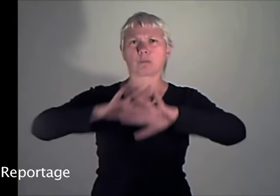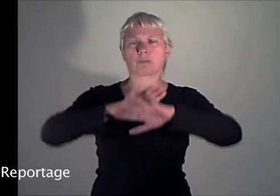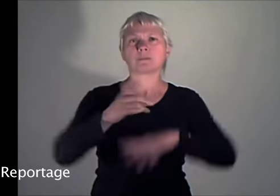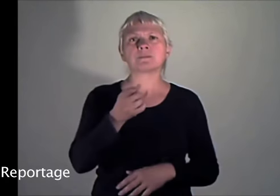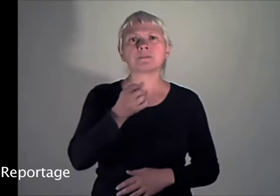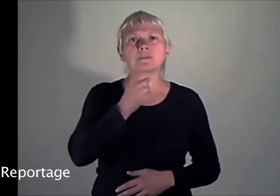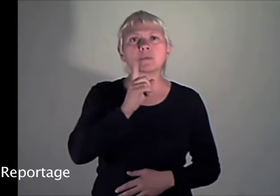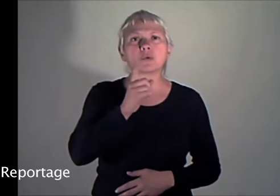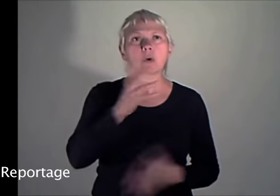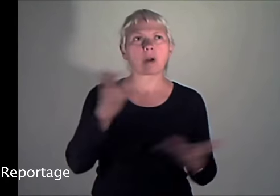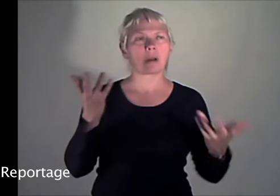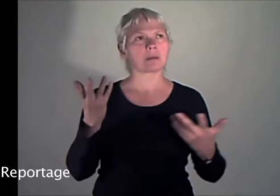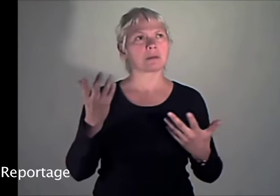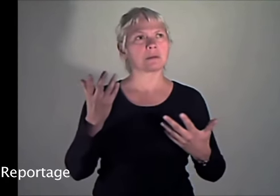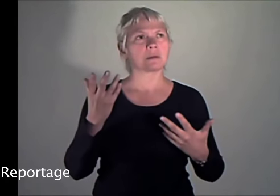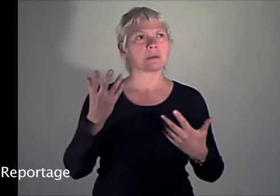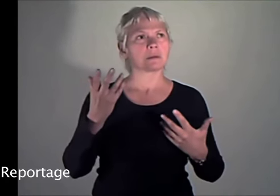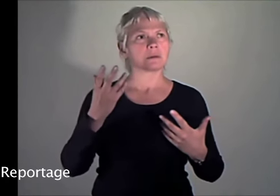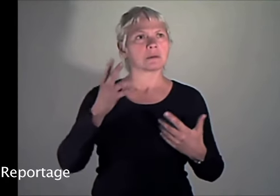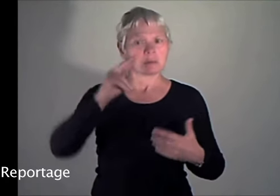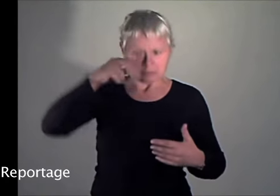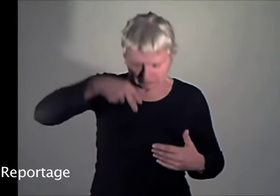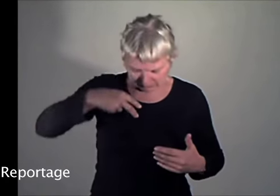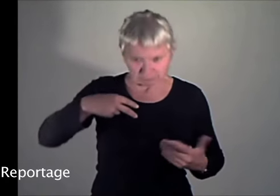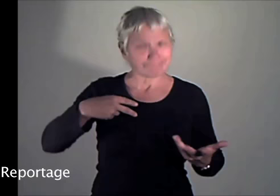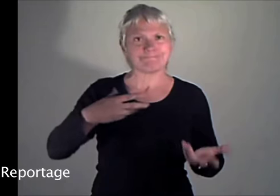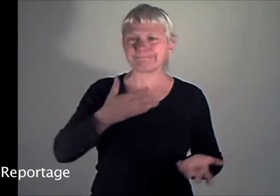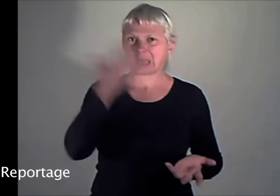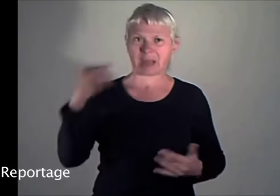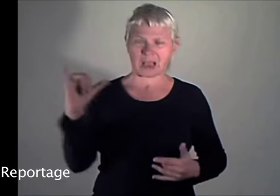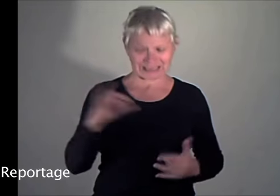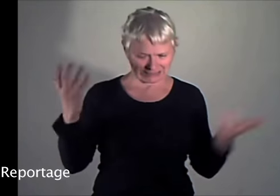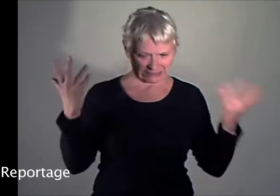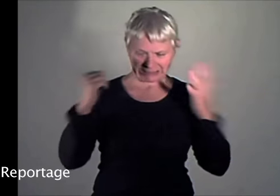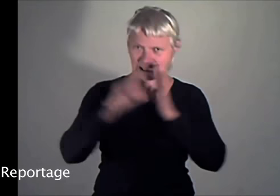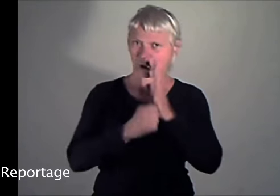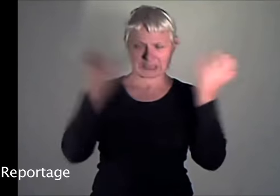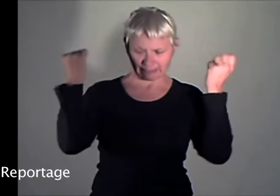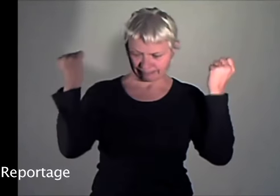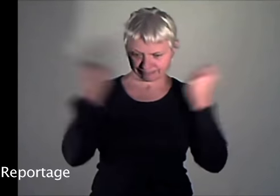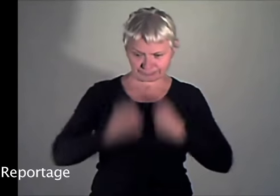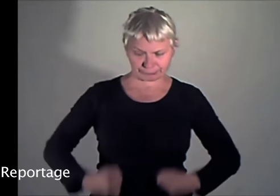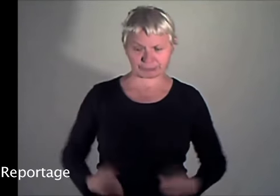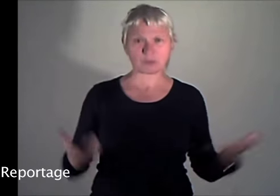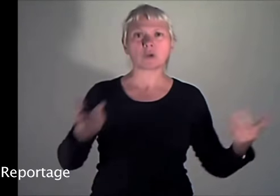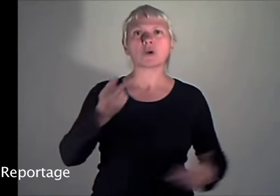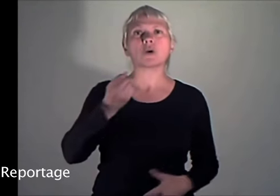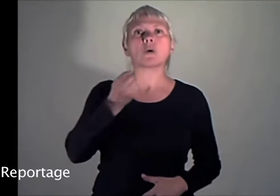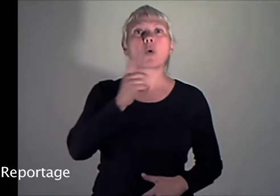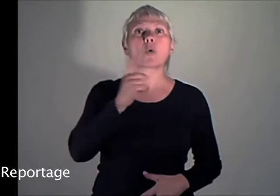tant qu'identité. Parce que souvent on a grandi dans l'oralisme, la langue des signes était interdite, et du coup on est comme des